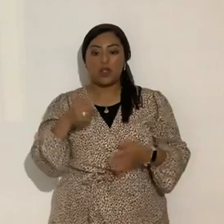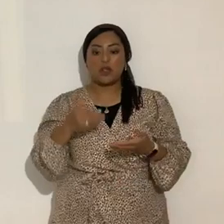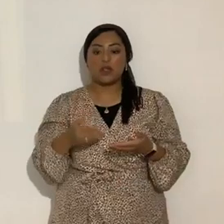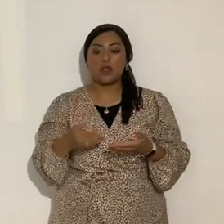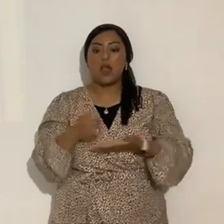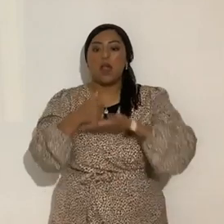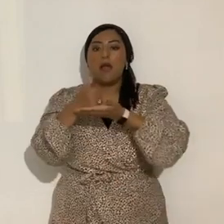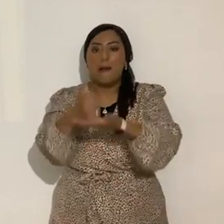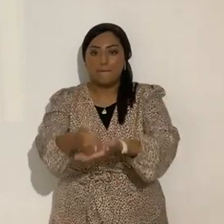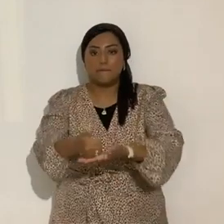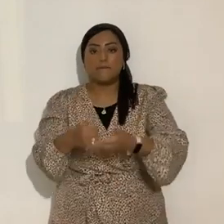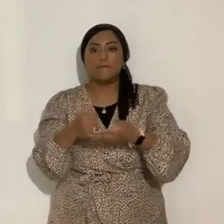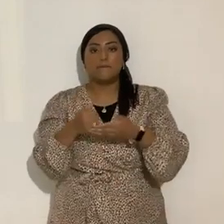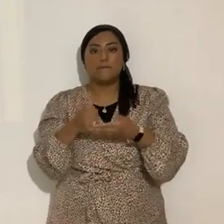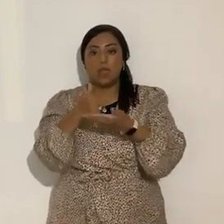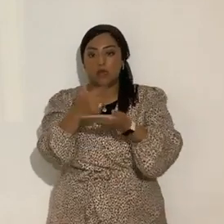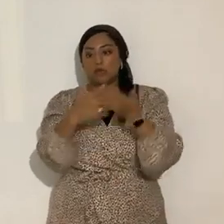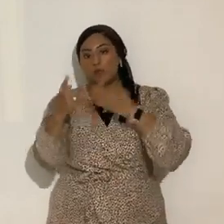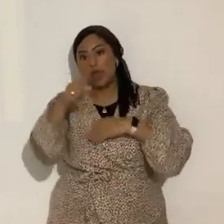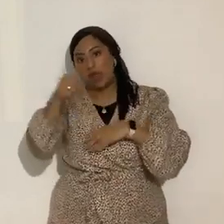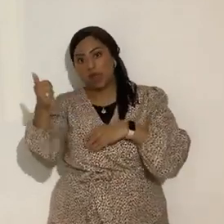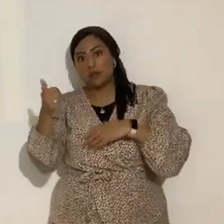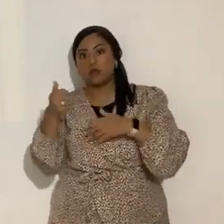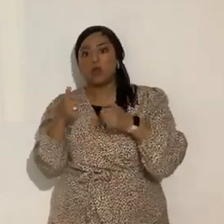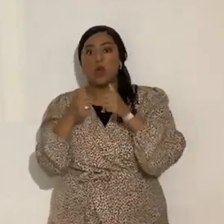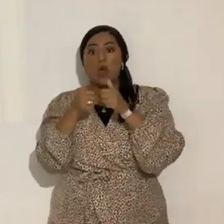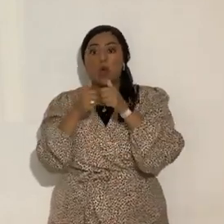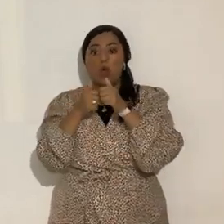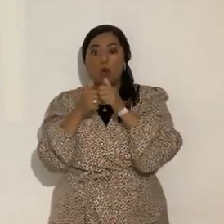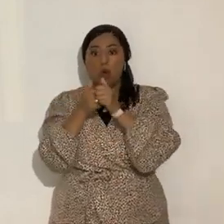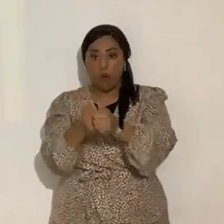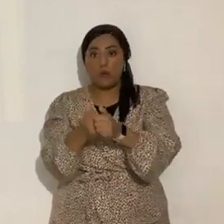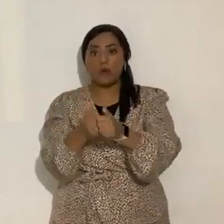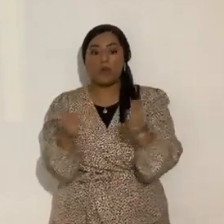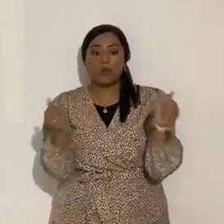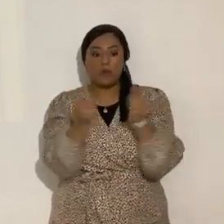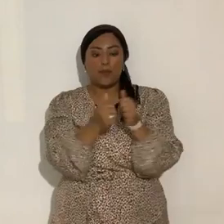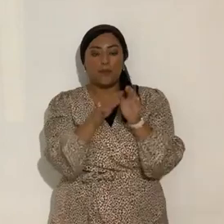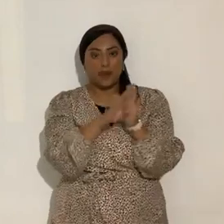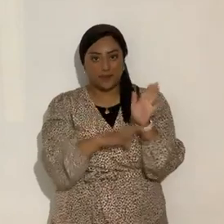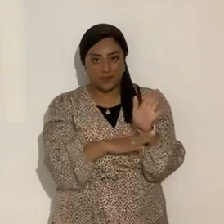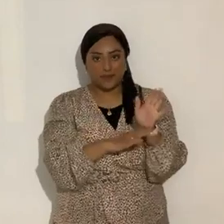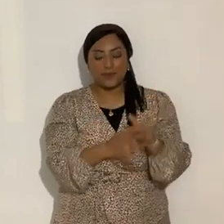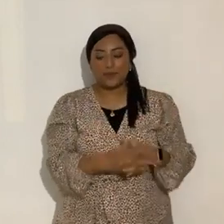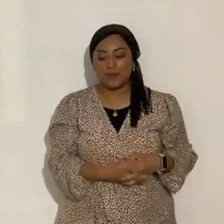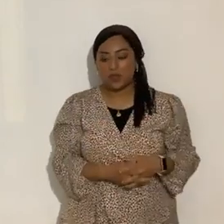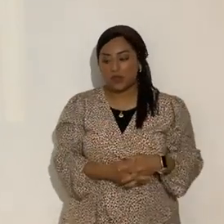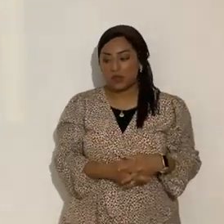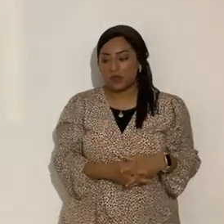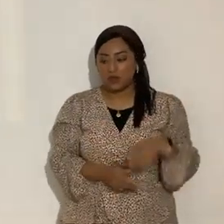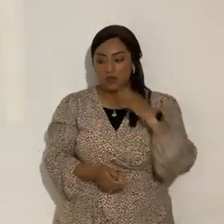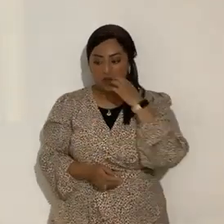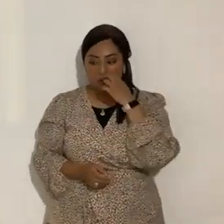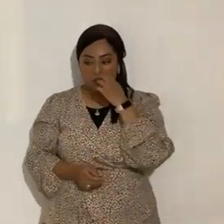consejo, siempre basado en la Biblia, al Tanaj, a la Torá. Pero la idea es esta, hermanos. Miren,